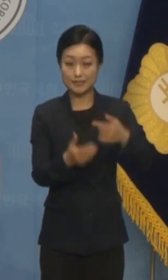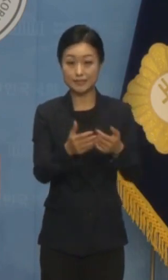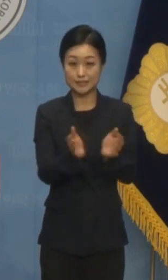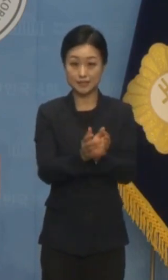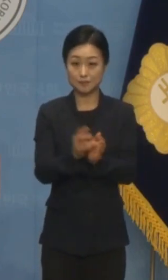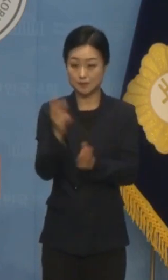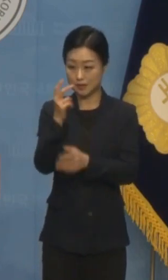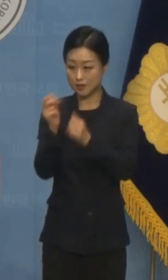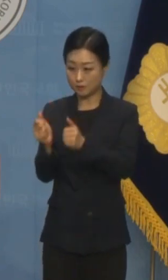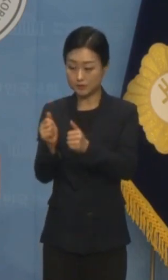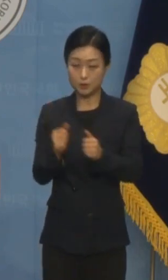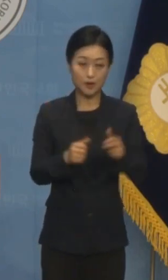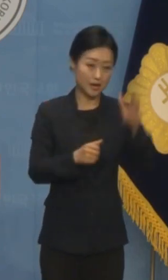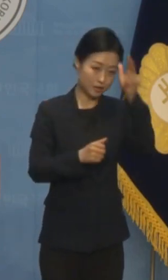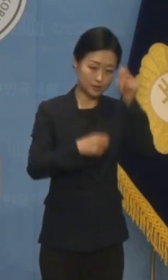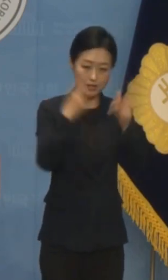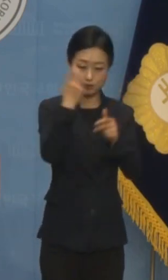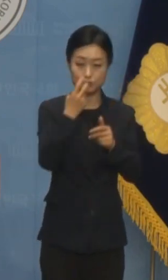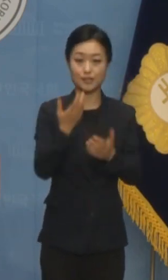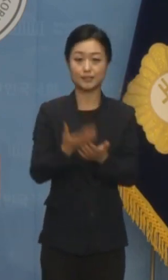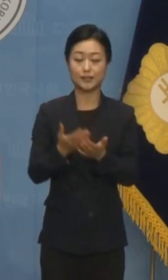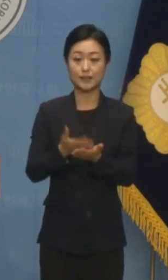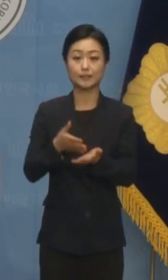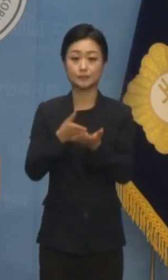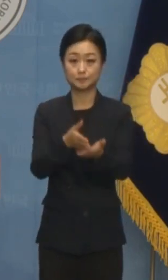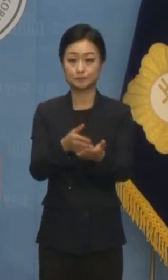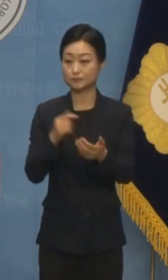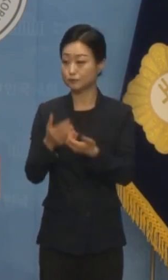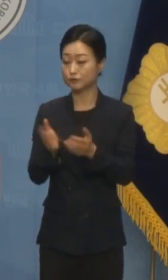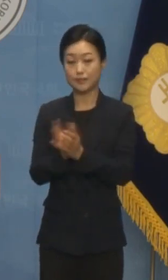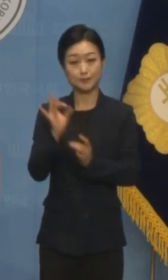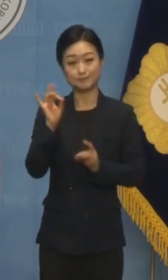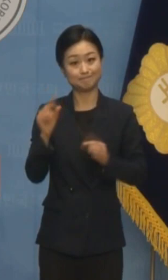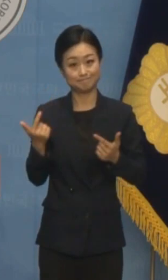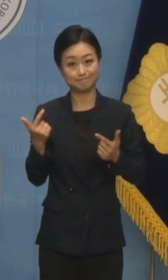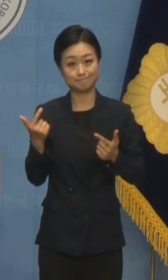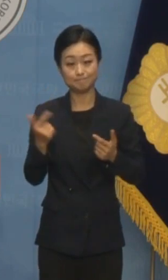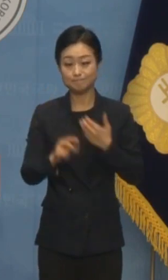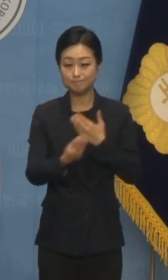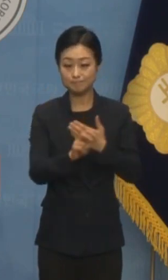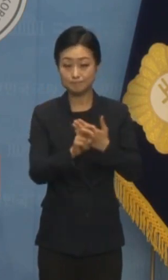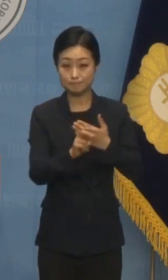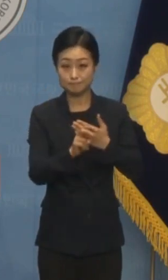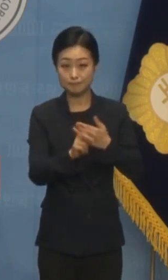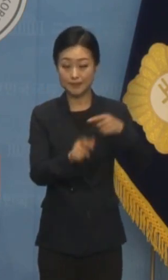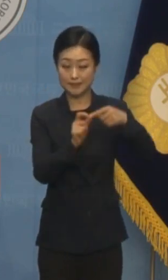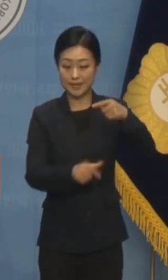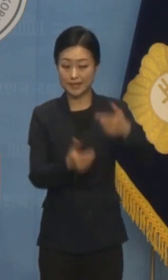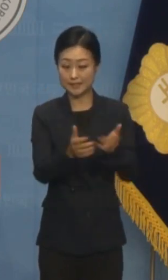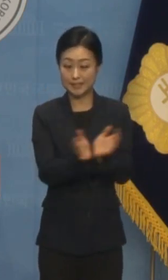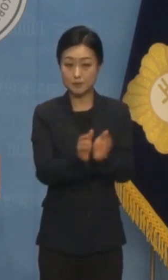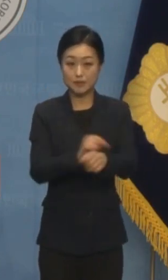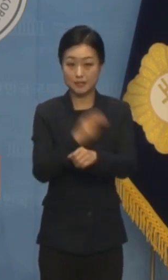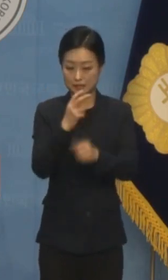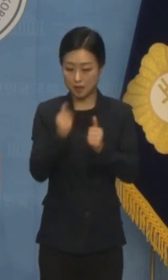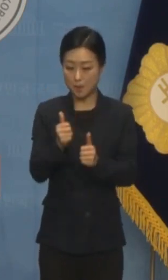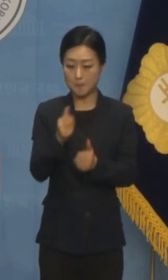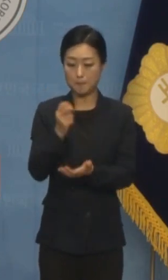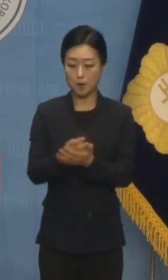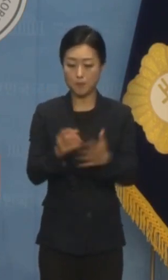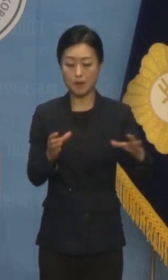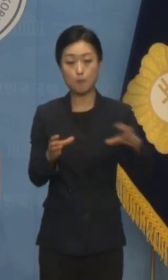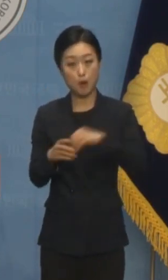합니다. 더불어민주당은 좌시하지 않겠습니다. 불법 댓글팀 운영 의혹을 특검법에